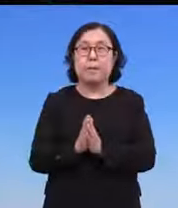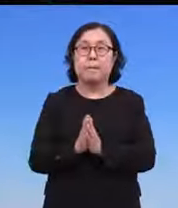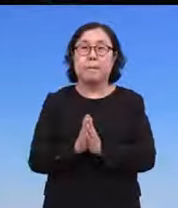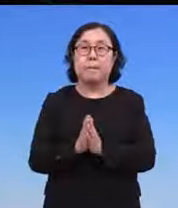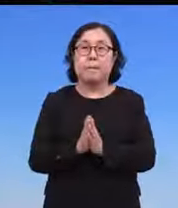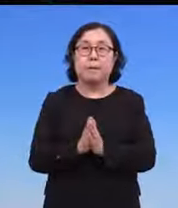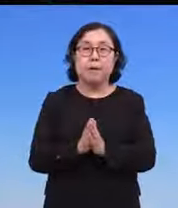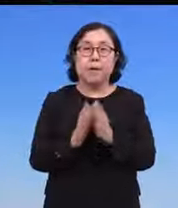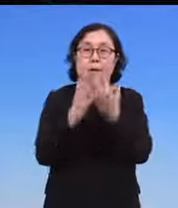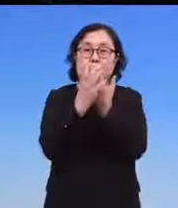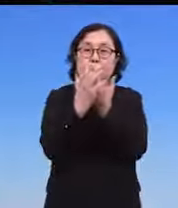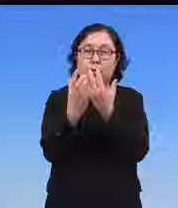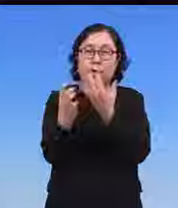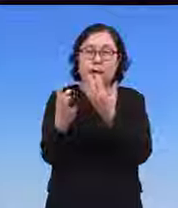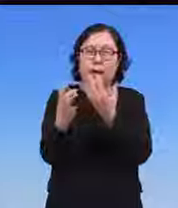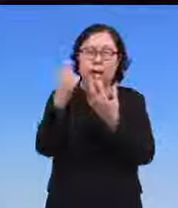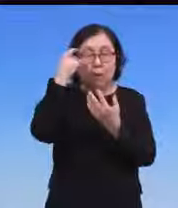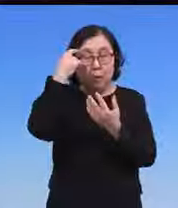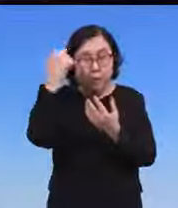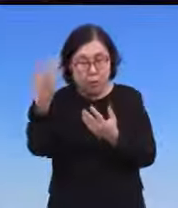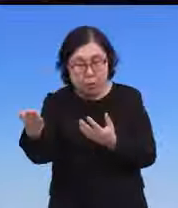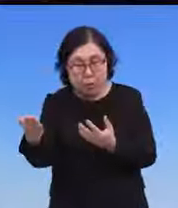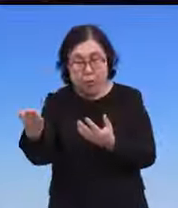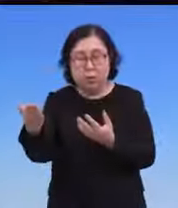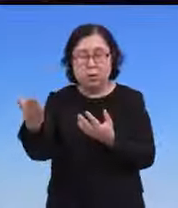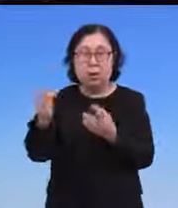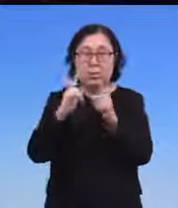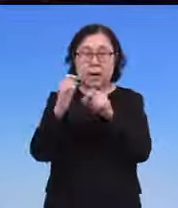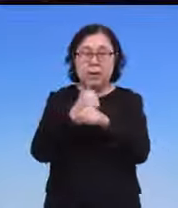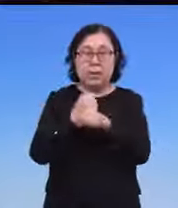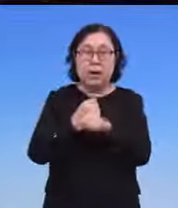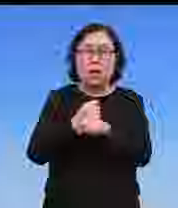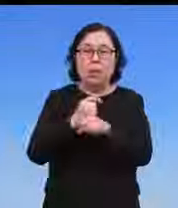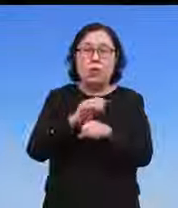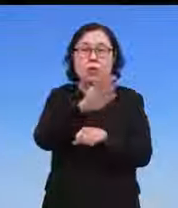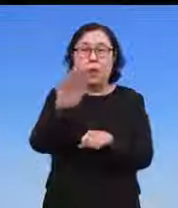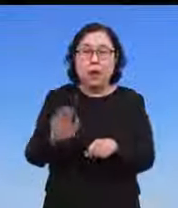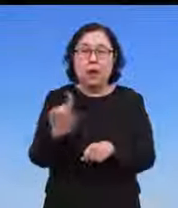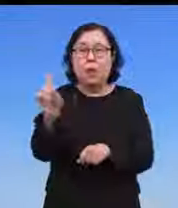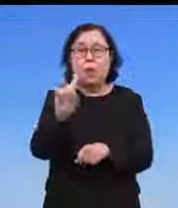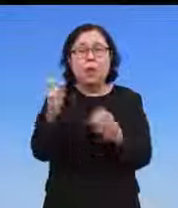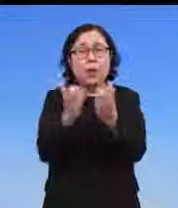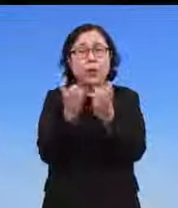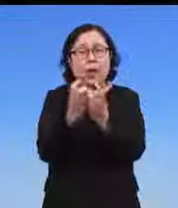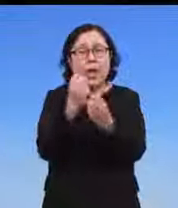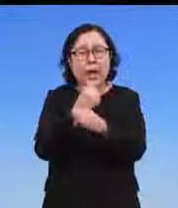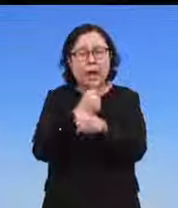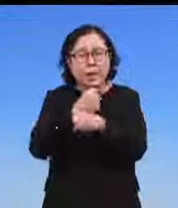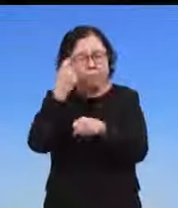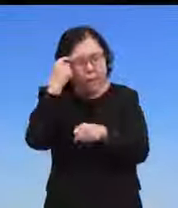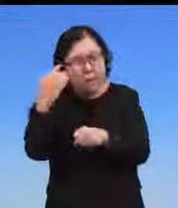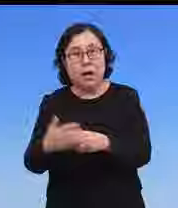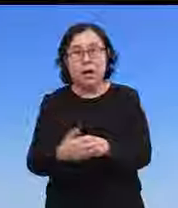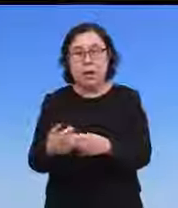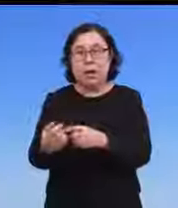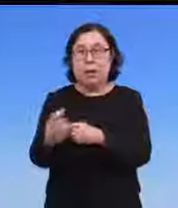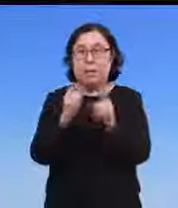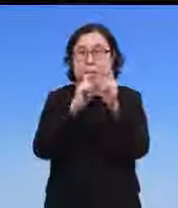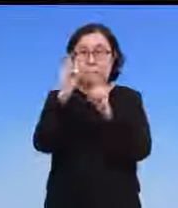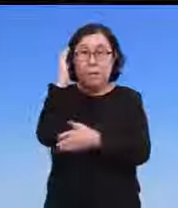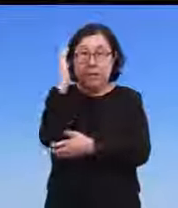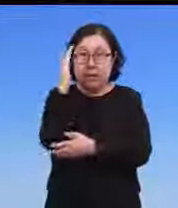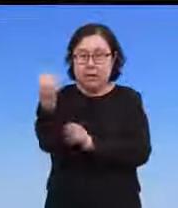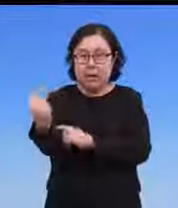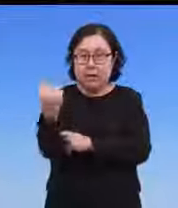10절에 나옵니다. 이렇게 말합니다. 무리가 물어 이르되 그러면 우리가 무엇을 하리이까? 이게 메시지의